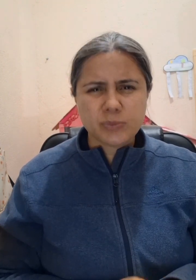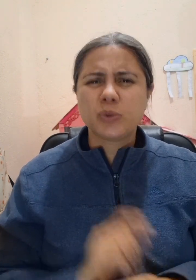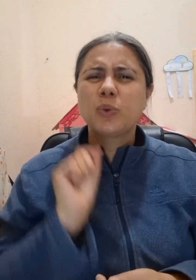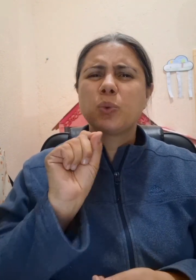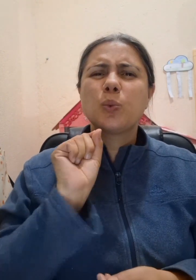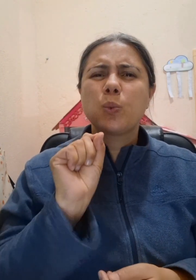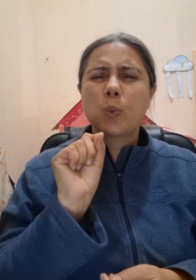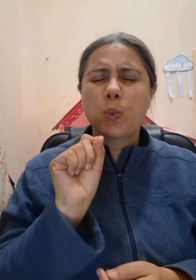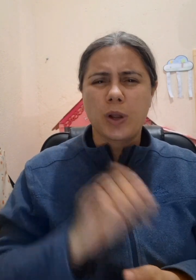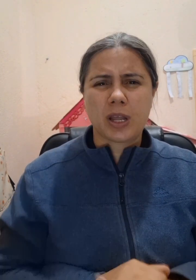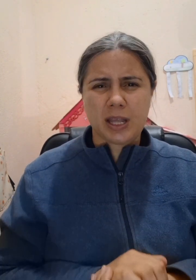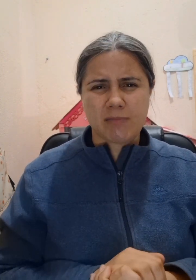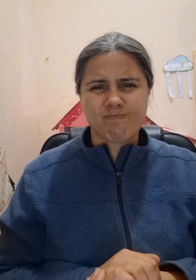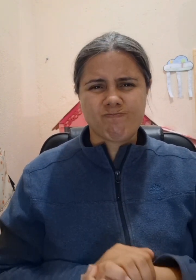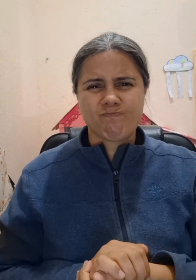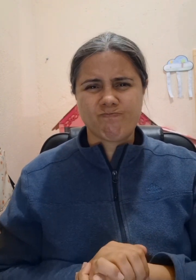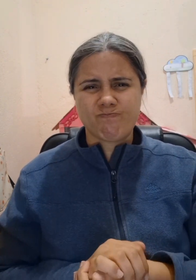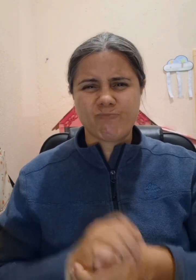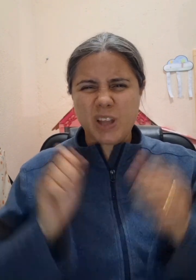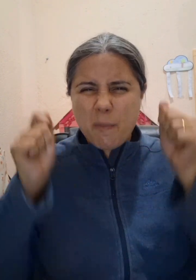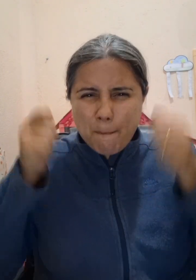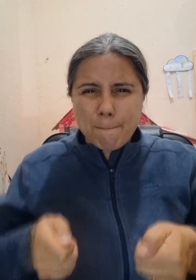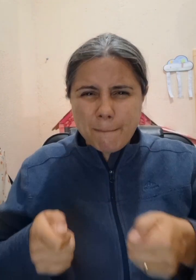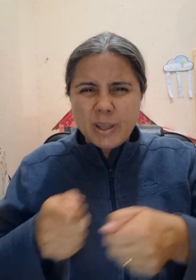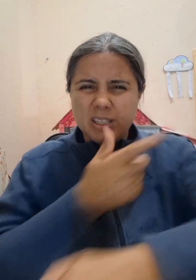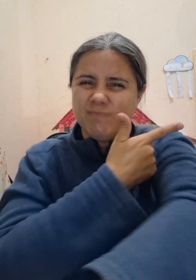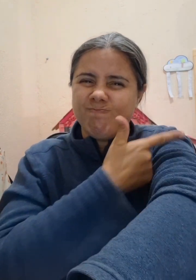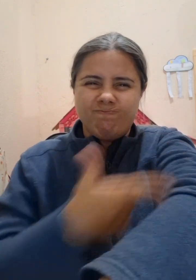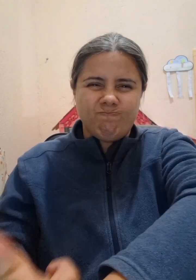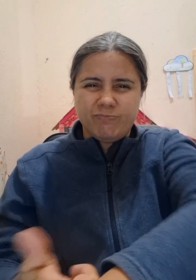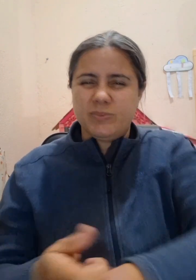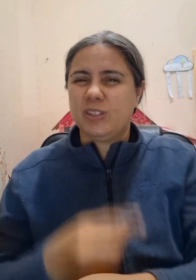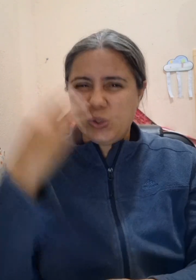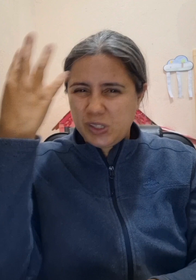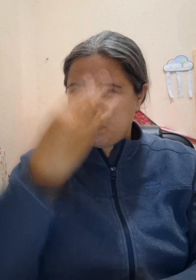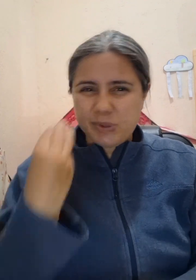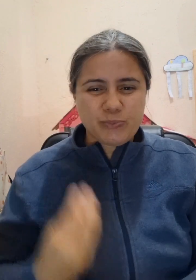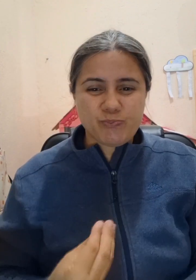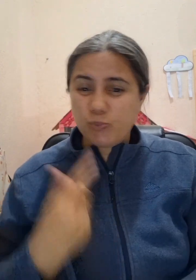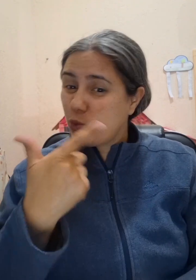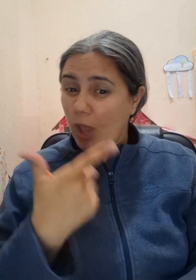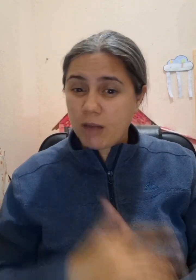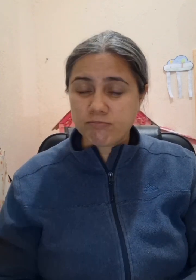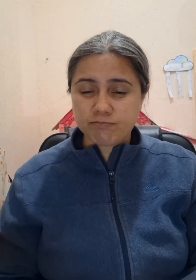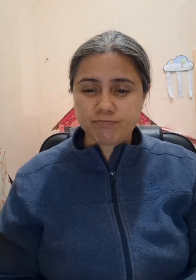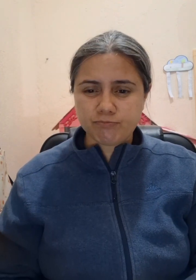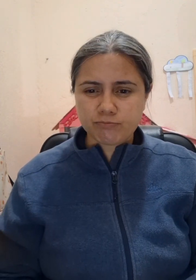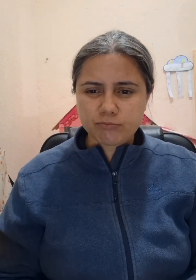entendem o que são as disciplinas espirituais.